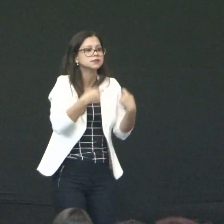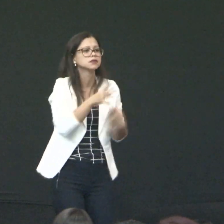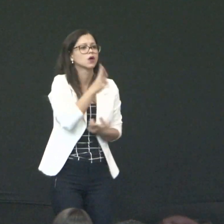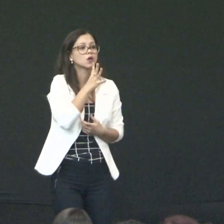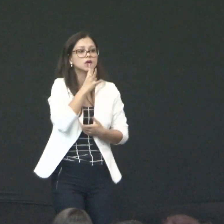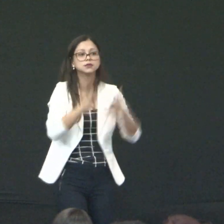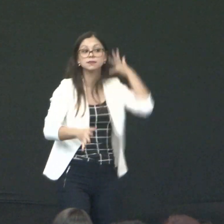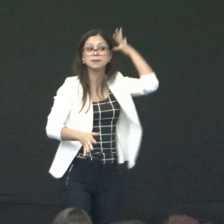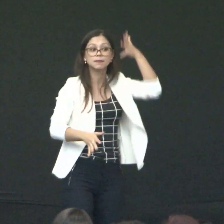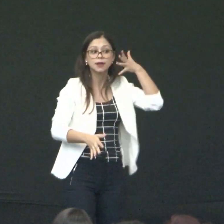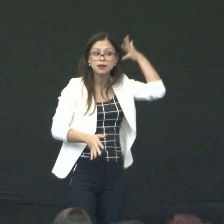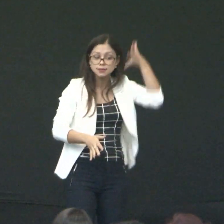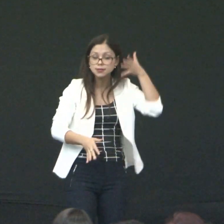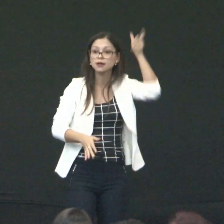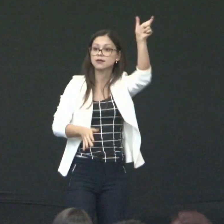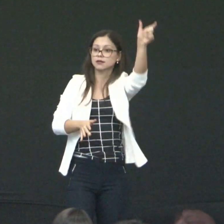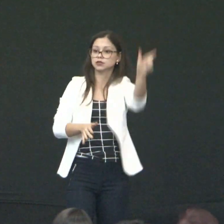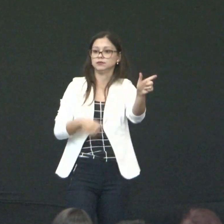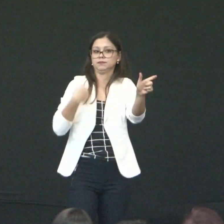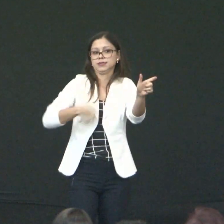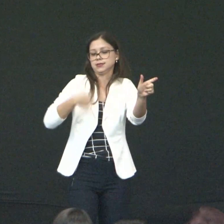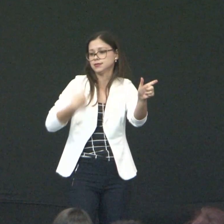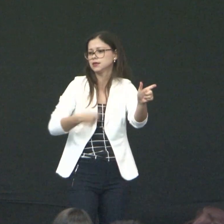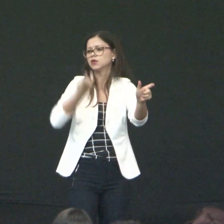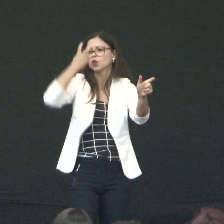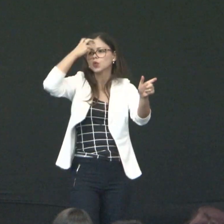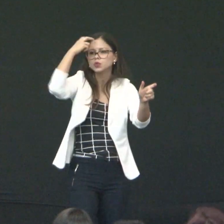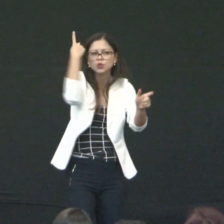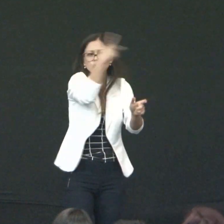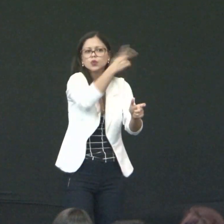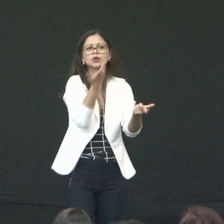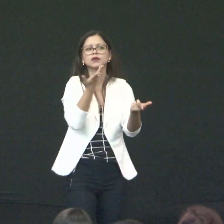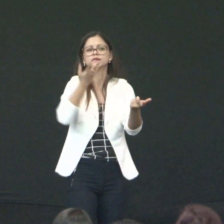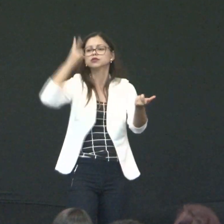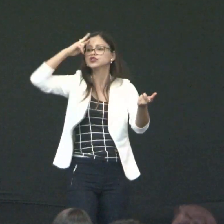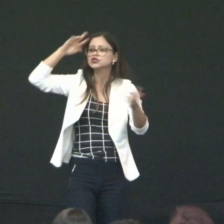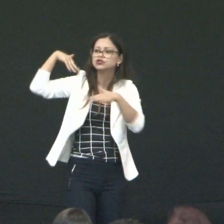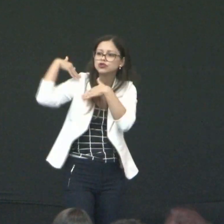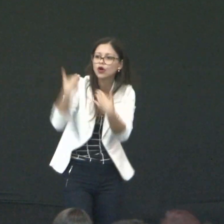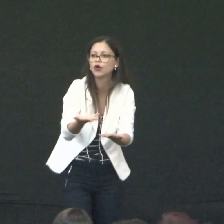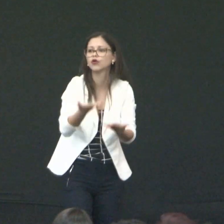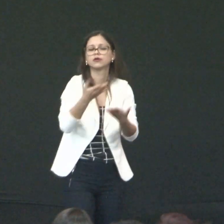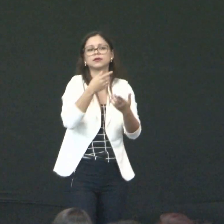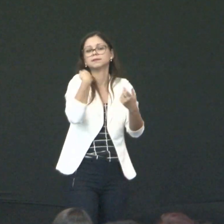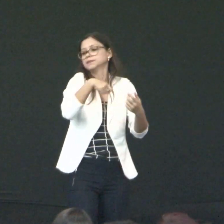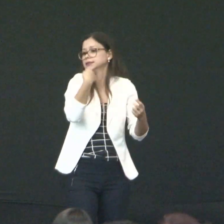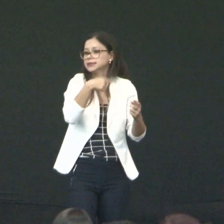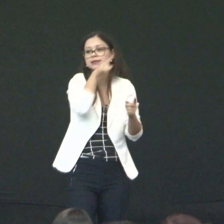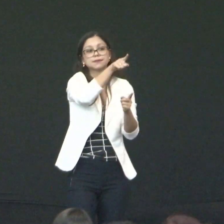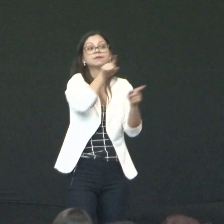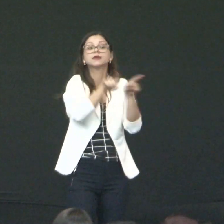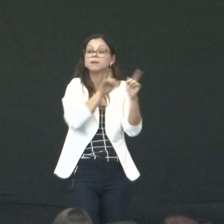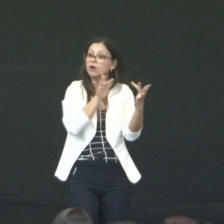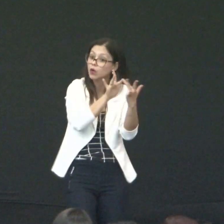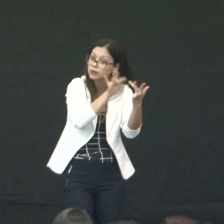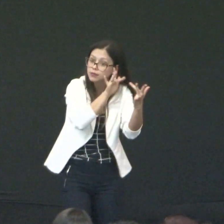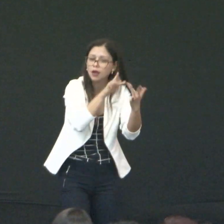as estratégias de preparação. Conhecer o palestrante é necessário. Saber de onde ele veio, qual é a sua história, qual cultura